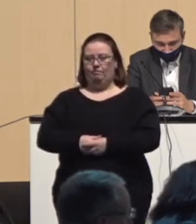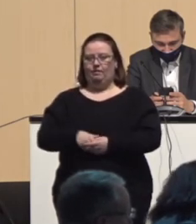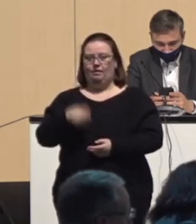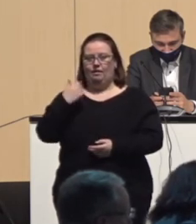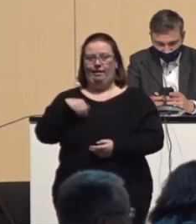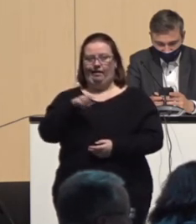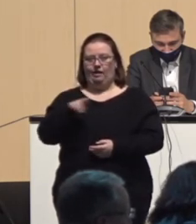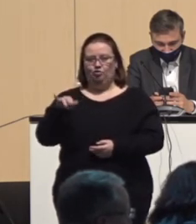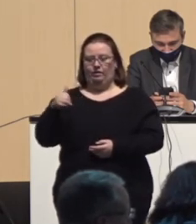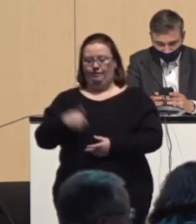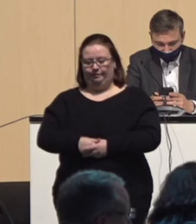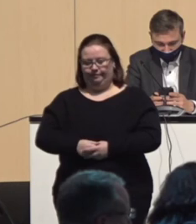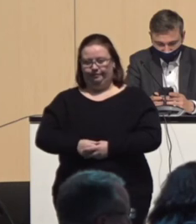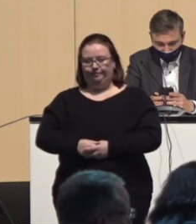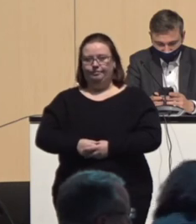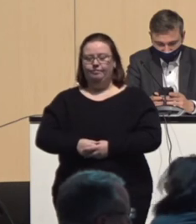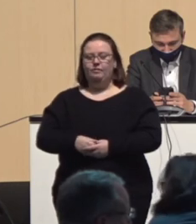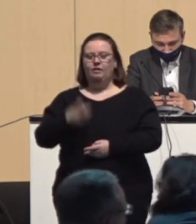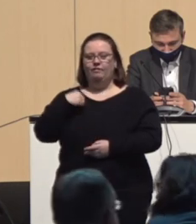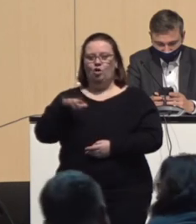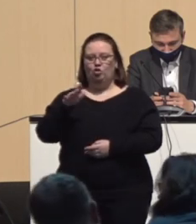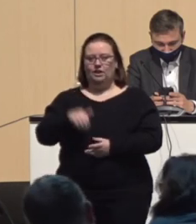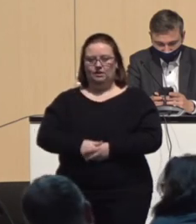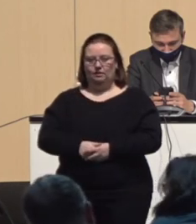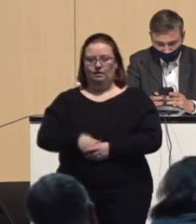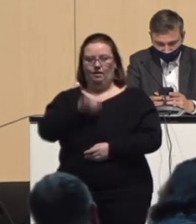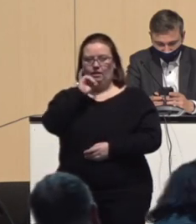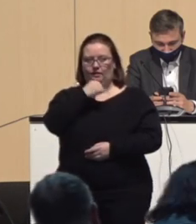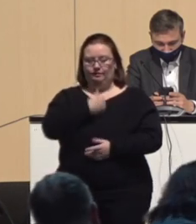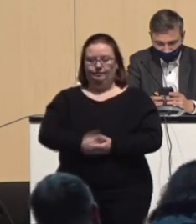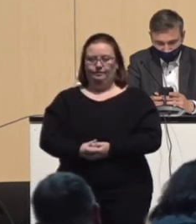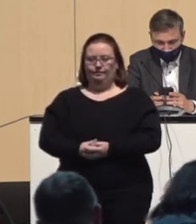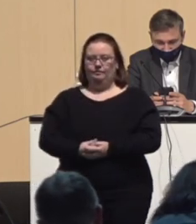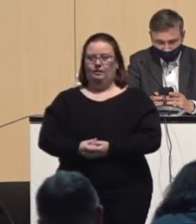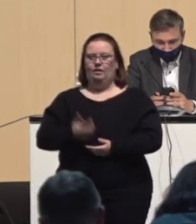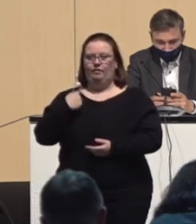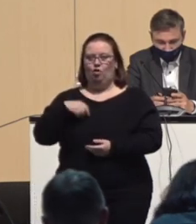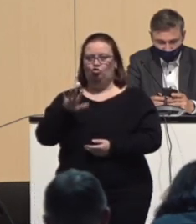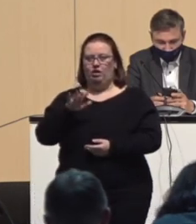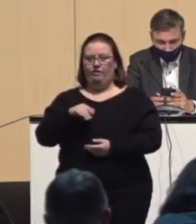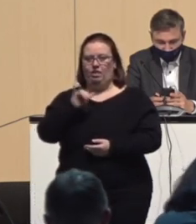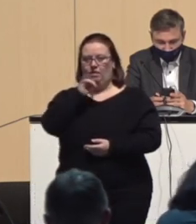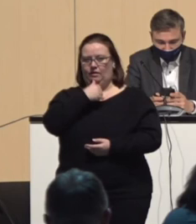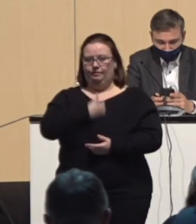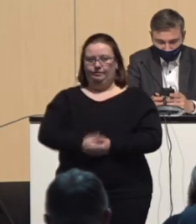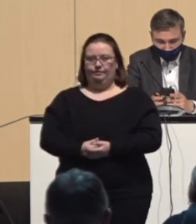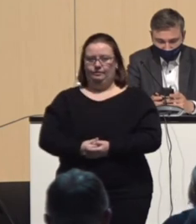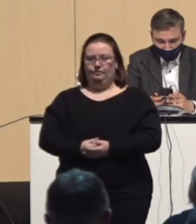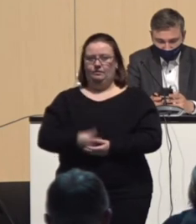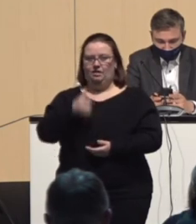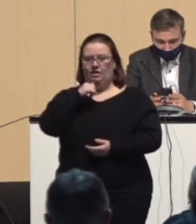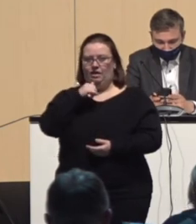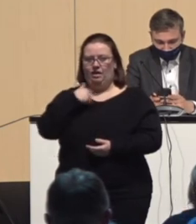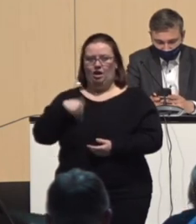Herr Rentsch, Frau Scharnetzky, Frau Schewe, Herr